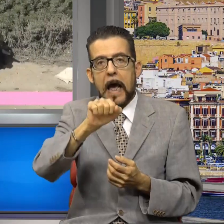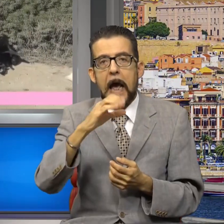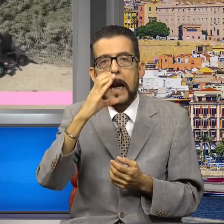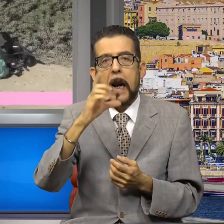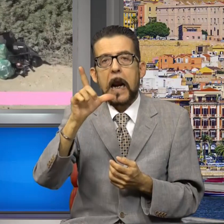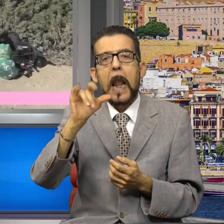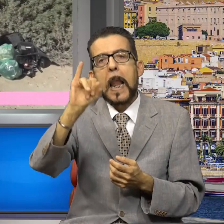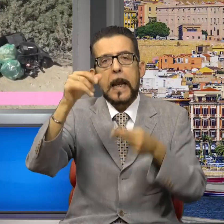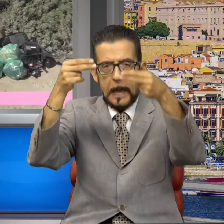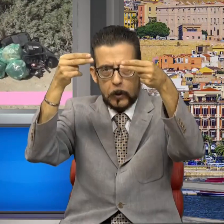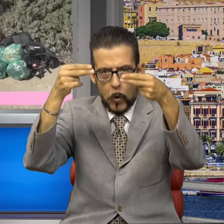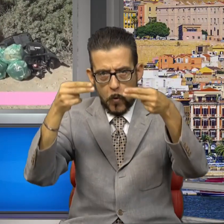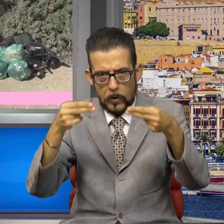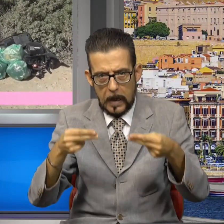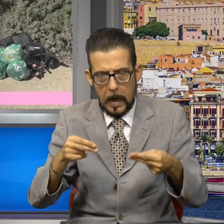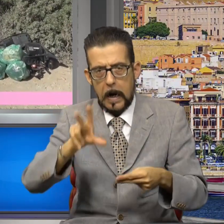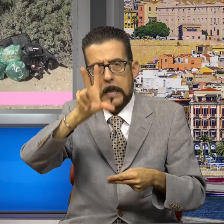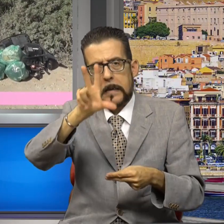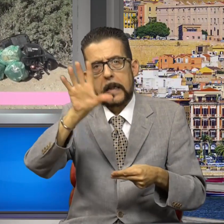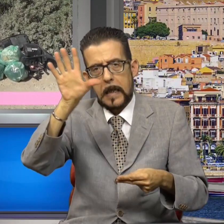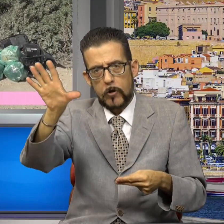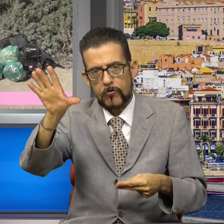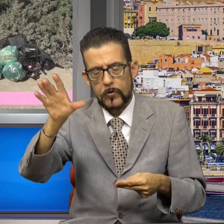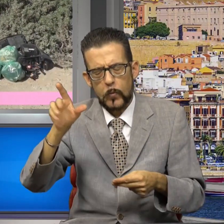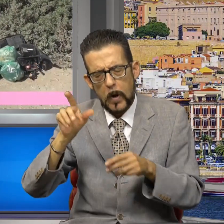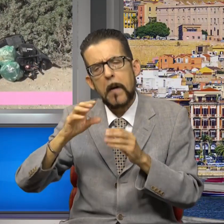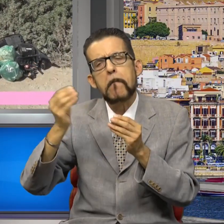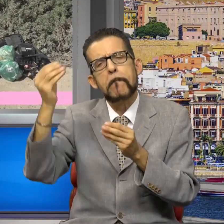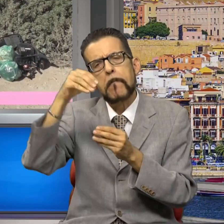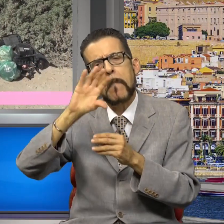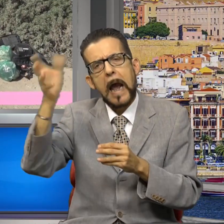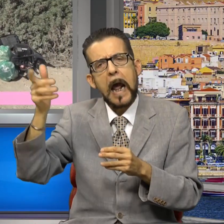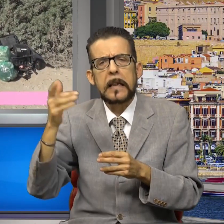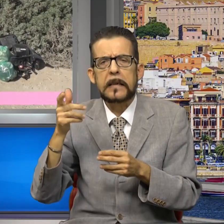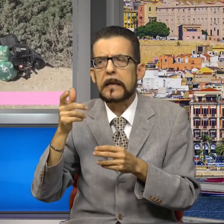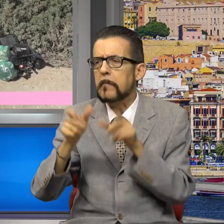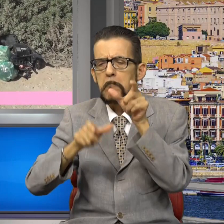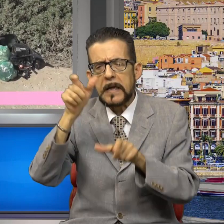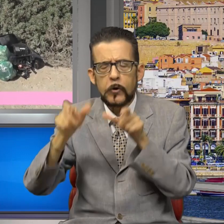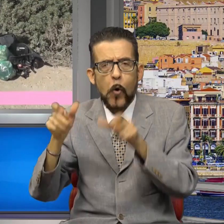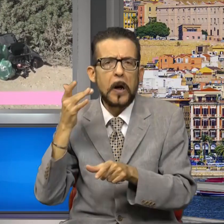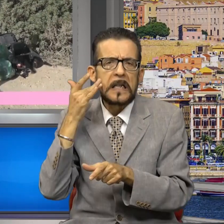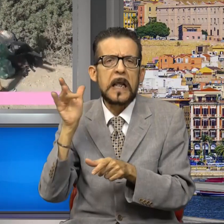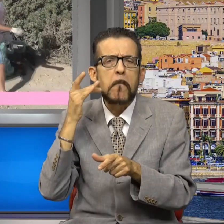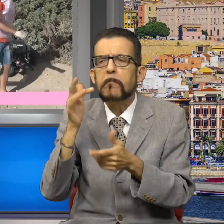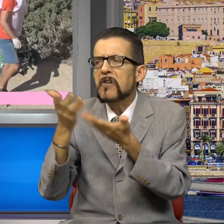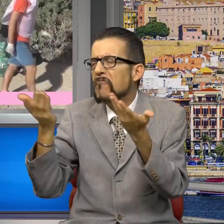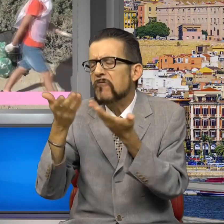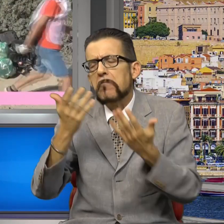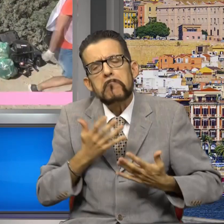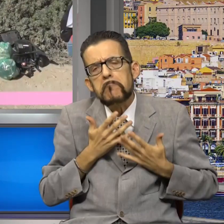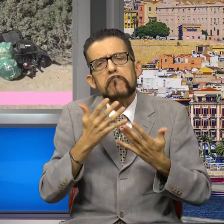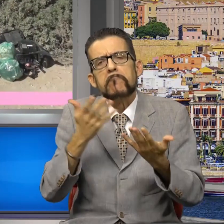35, oltre ai volontari oggi ci hanno anche raggiunto semplicissime altri cittadini che hanno voluto partecipare all'iniziativa. Per